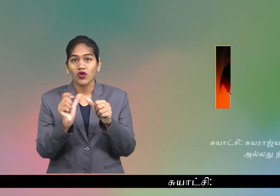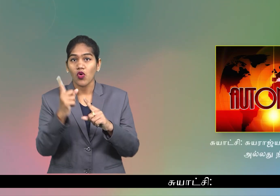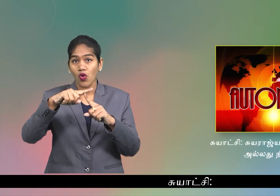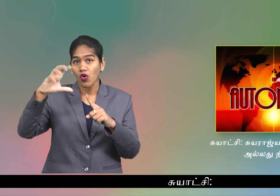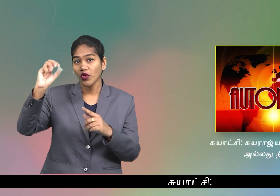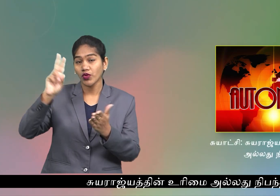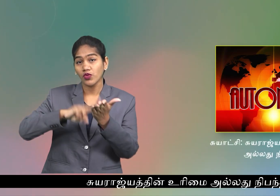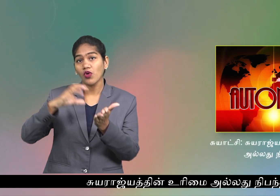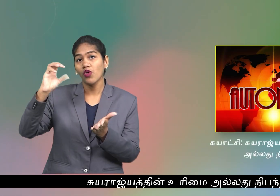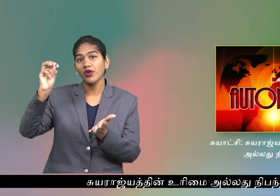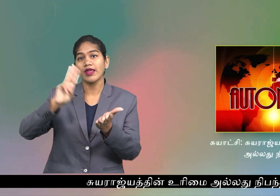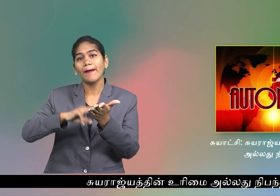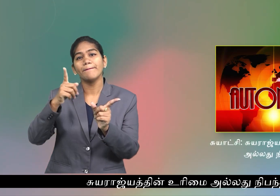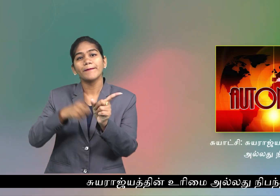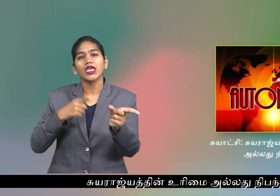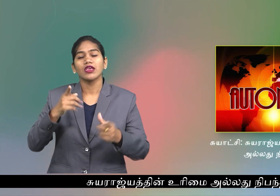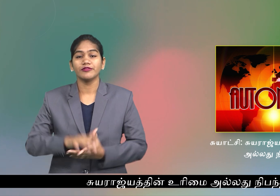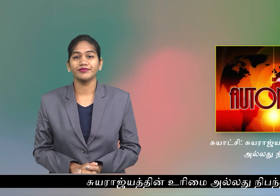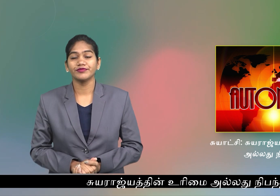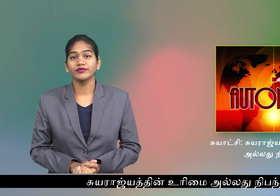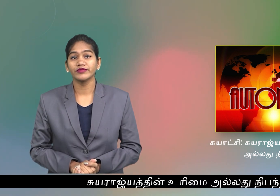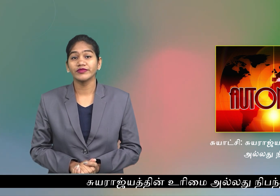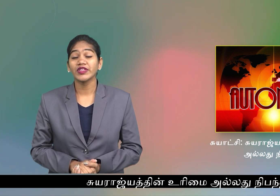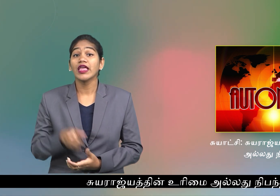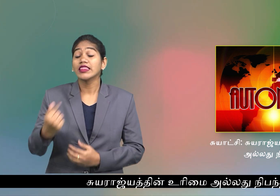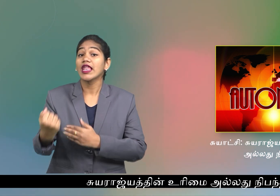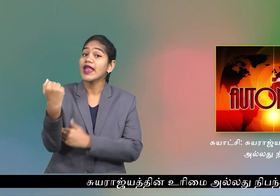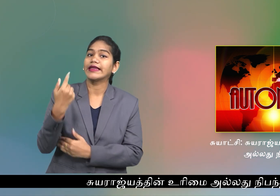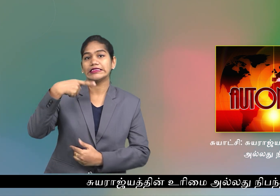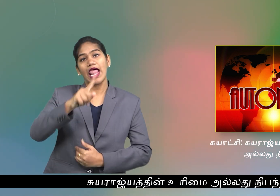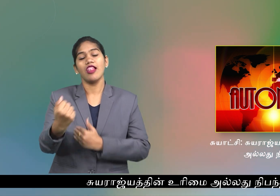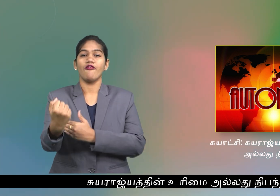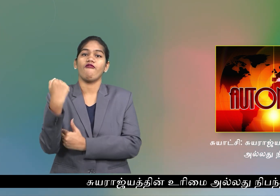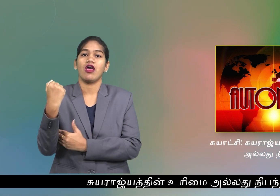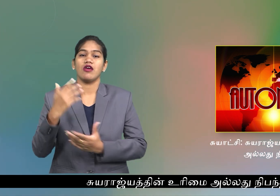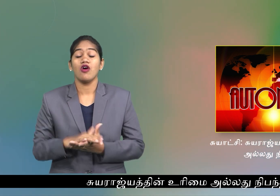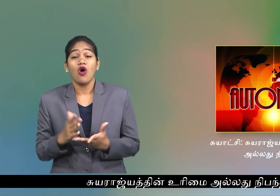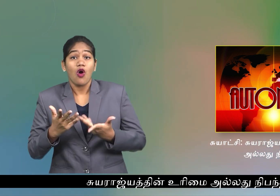சுயாட்சி, சுயராஜ்யத்தின் உரிமை அல்லது நிபந்தனை.